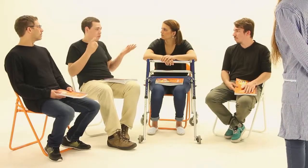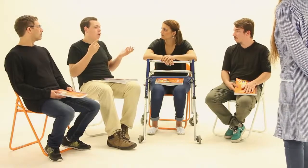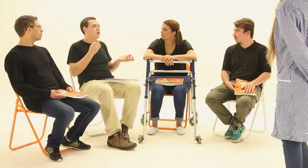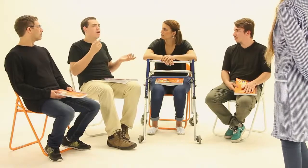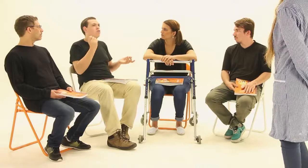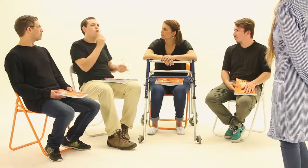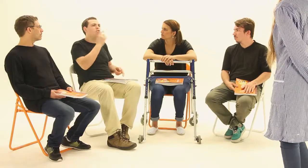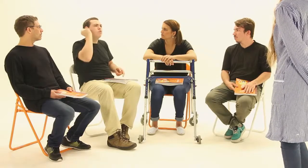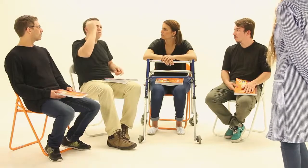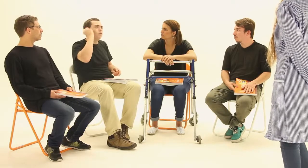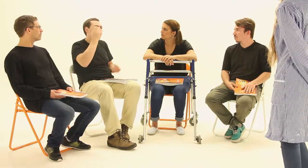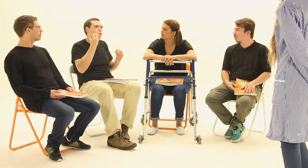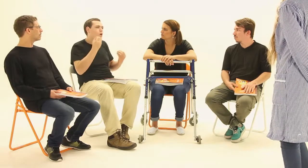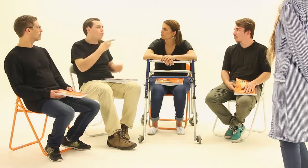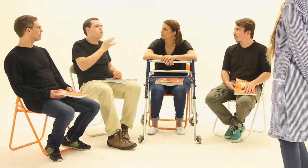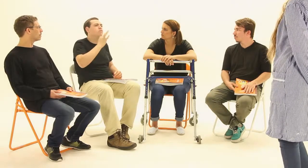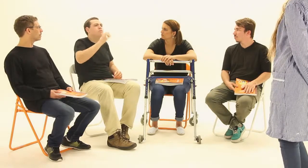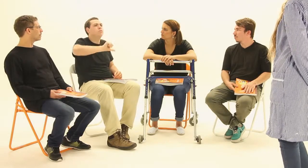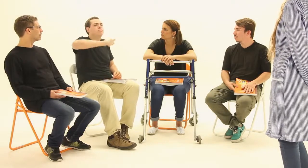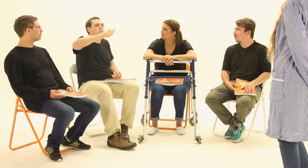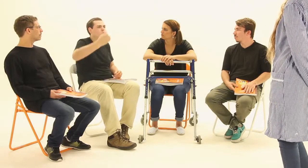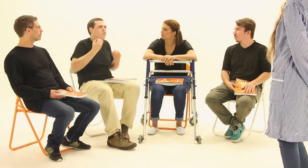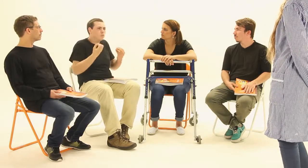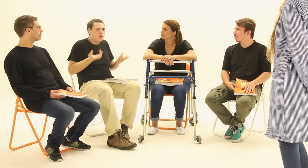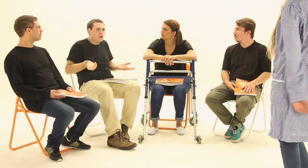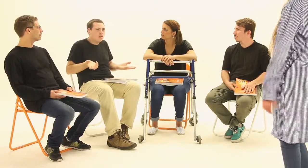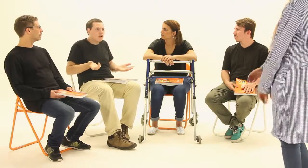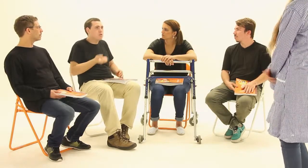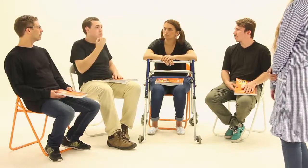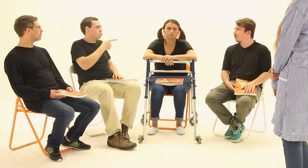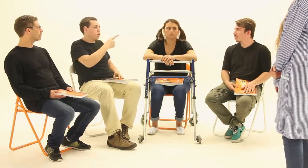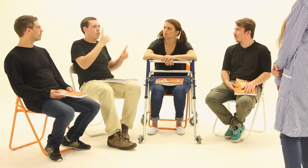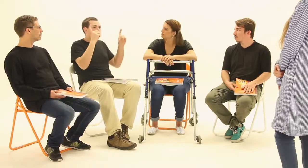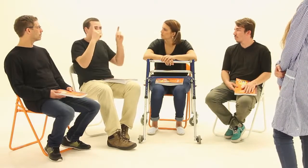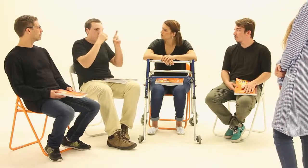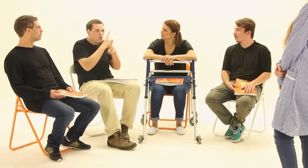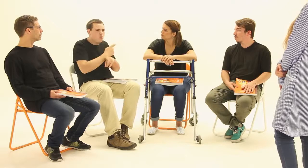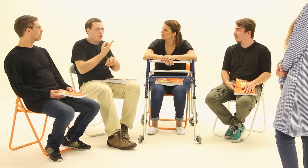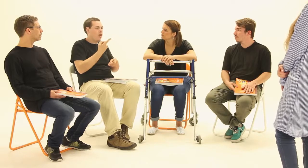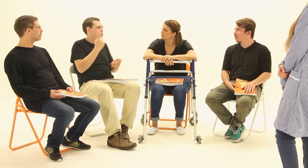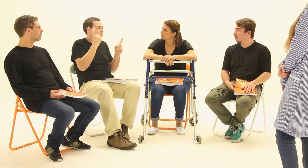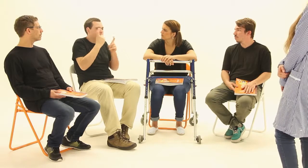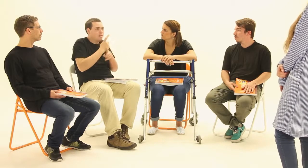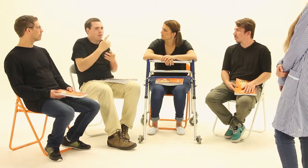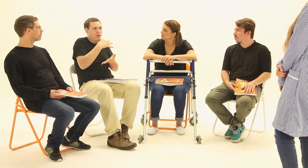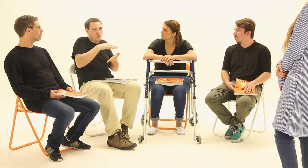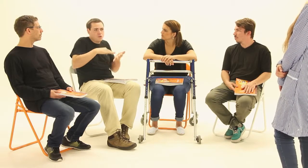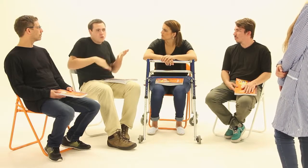ejemplo, ella, ¿cómo puede soñar? ¿Cómo va a ser en el futuro para vencer y para lograr esos sueños? Ella tiene dificultades, dificultades